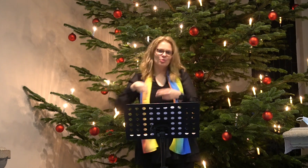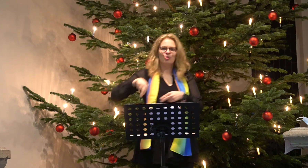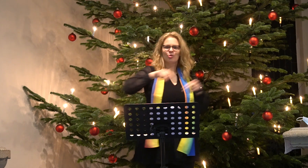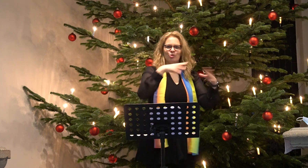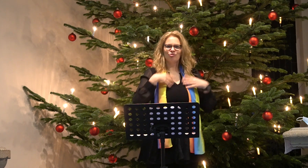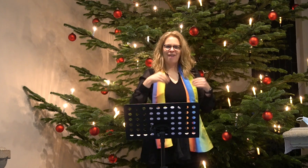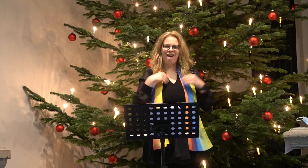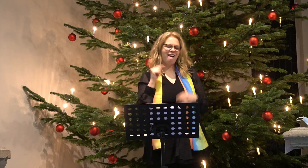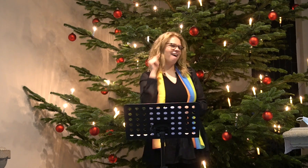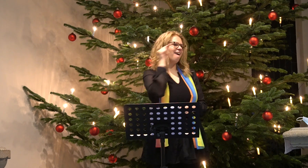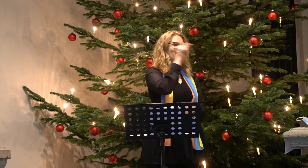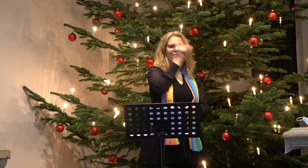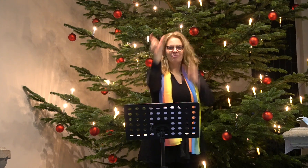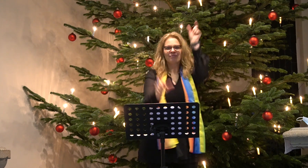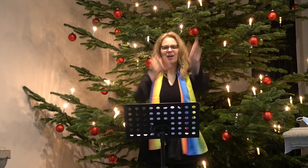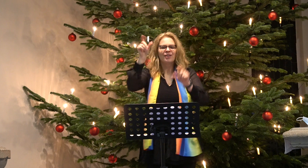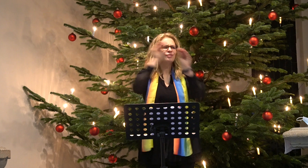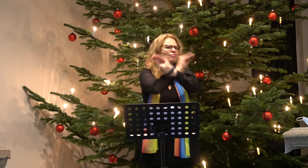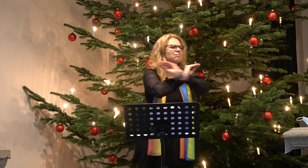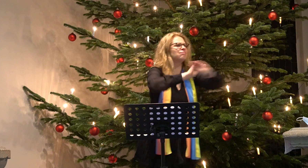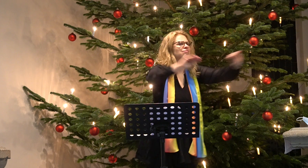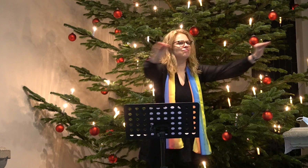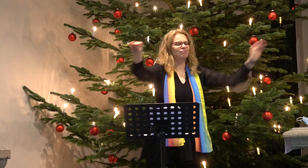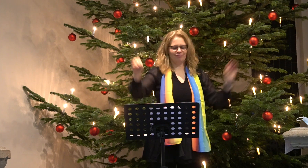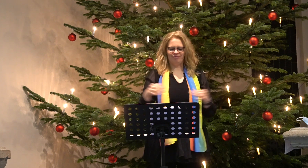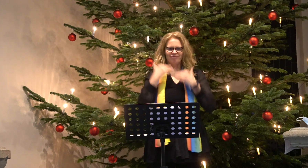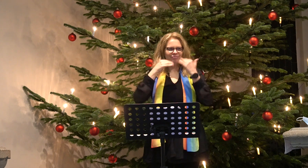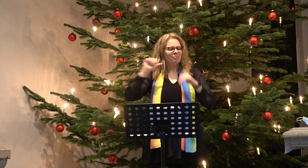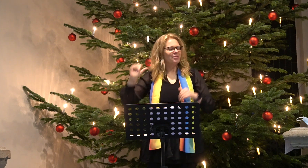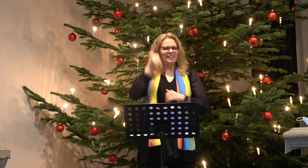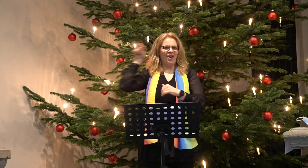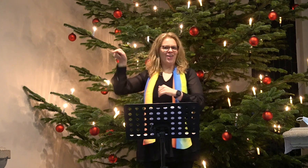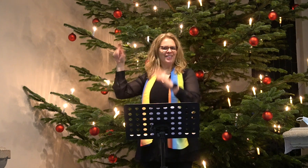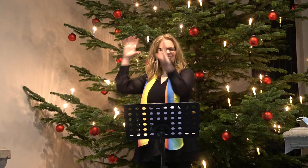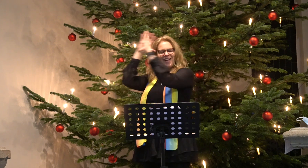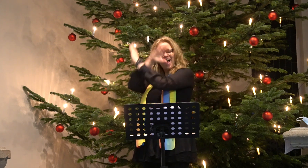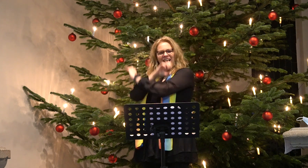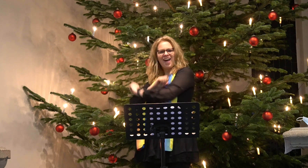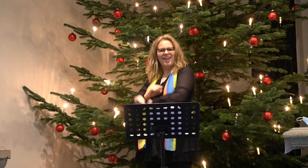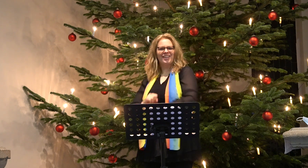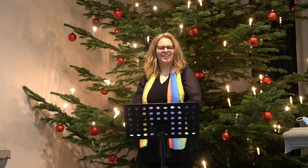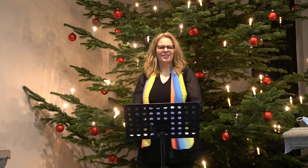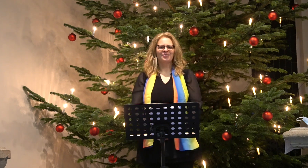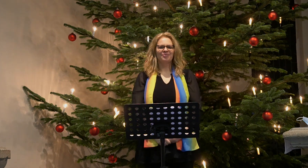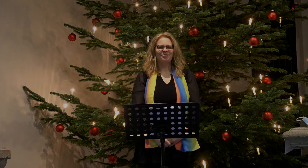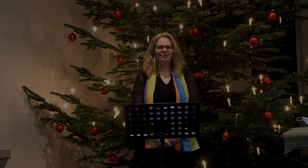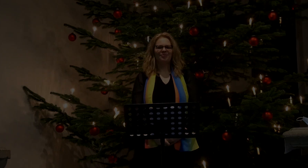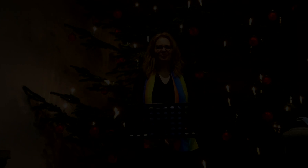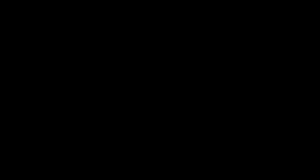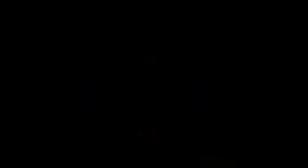gehen zurück zu ihren Schafen und erzählen allen Menschen von dieser besonderen Nacht.